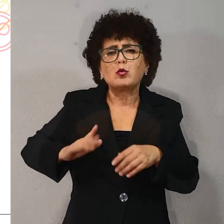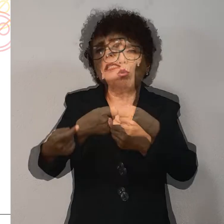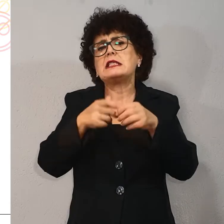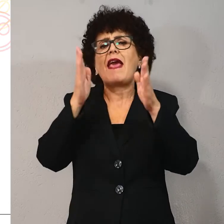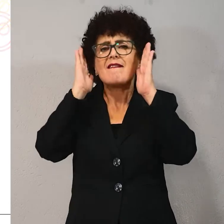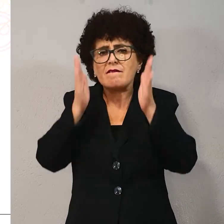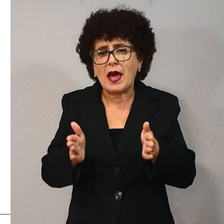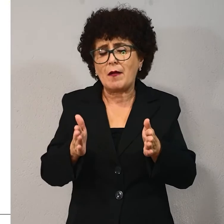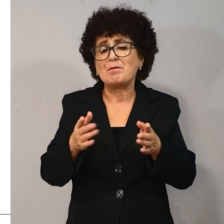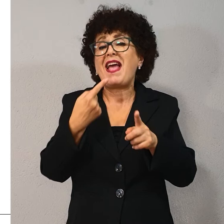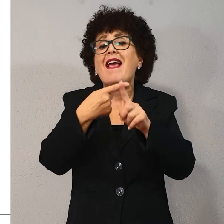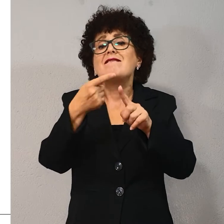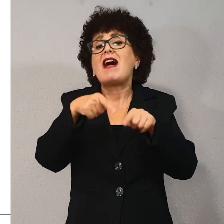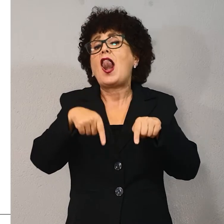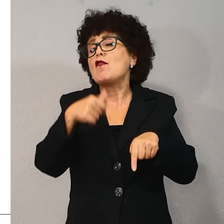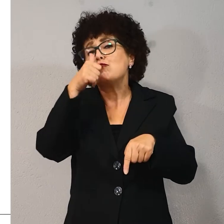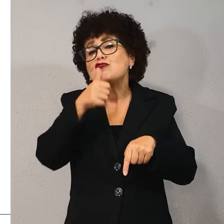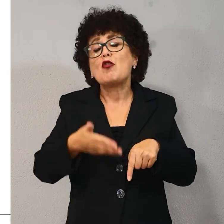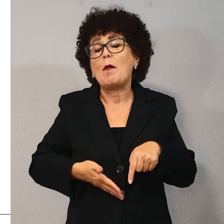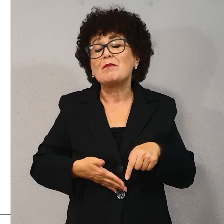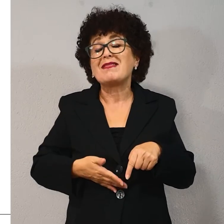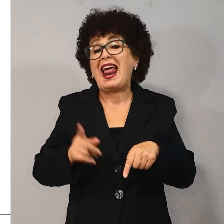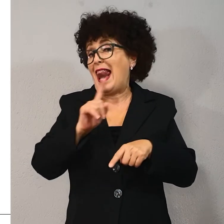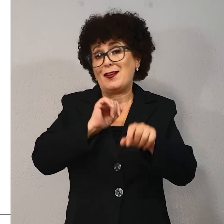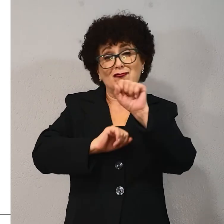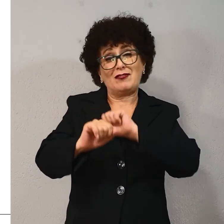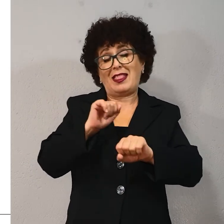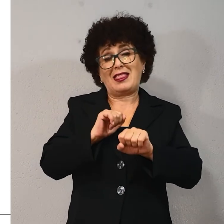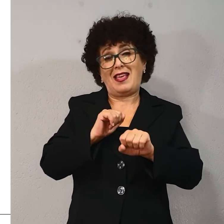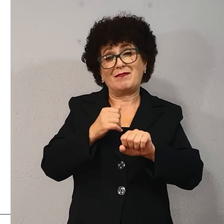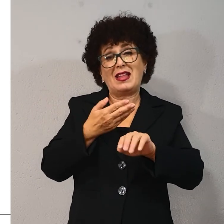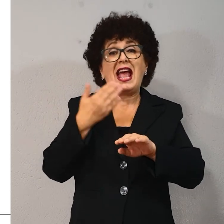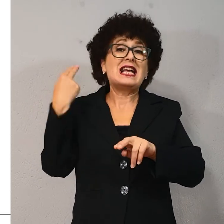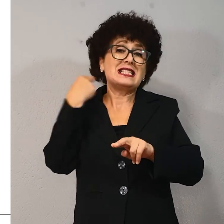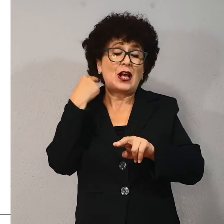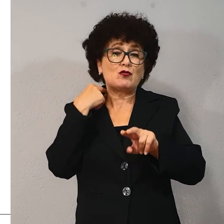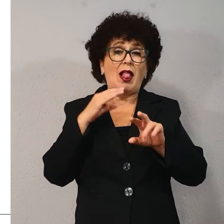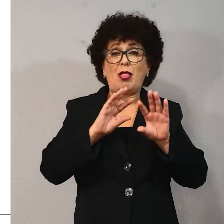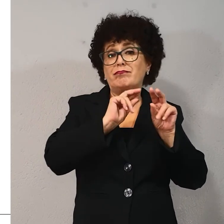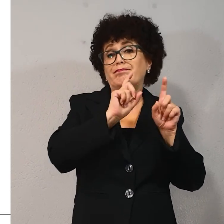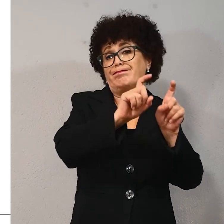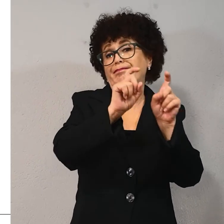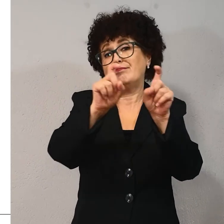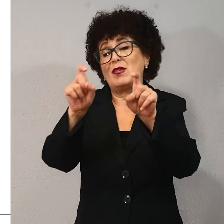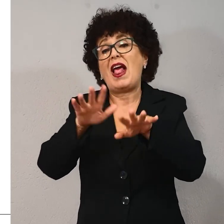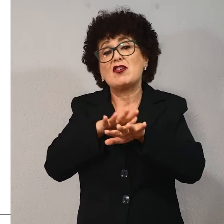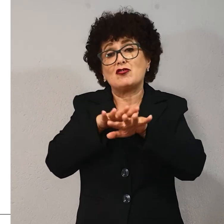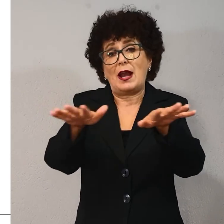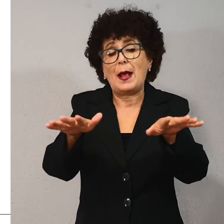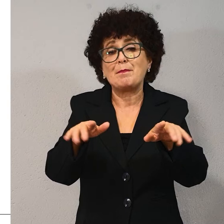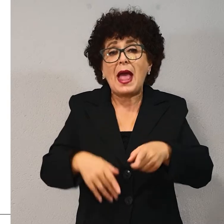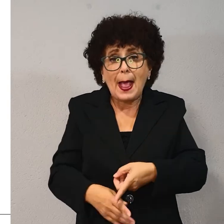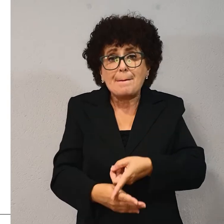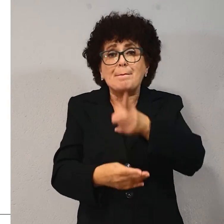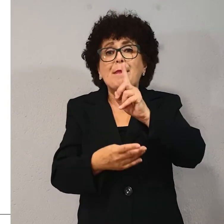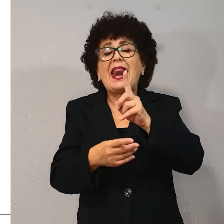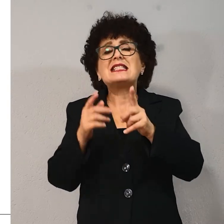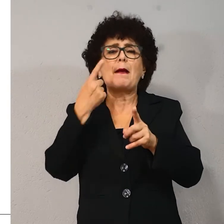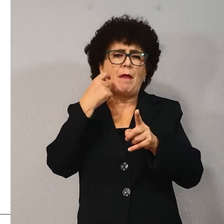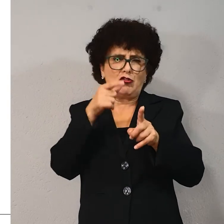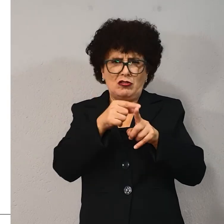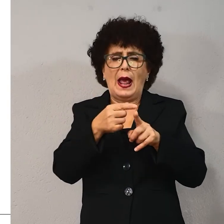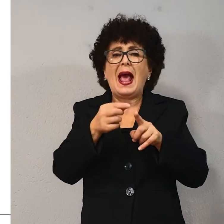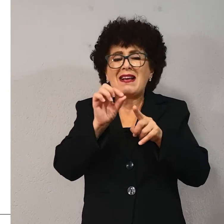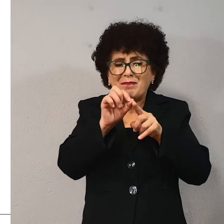заедници. Недостатоци. Не штити од сексуално преносливи инфекции. Пенисот и